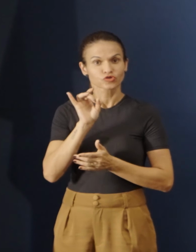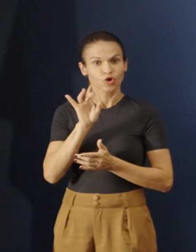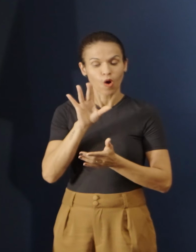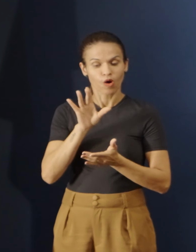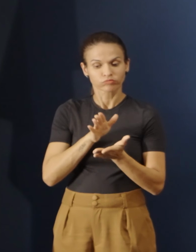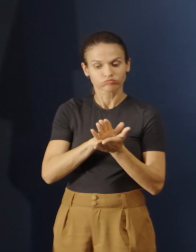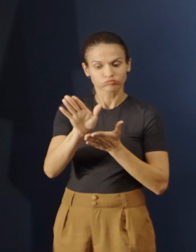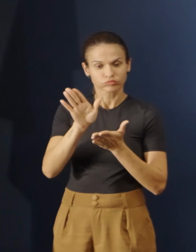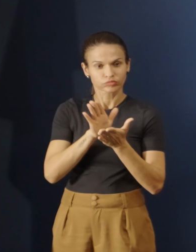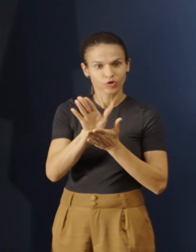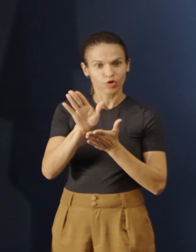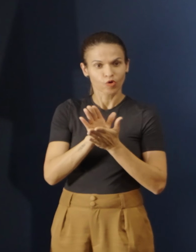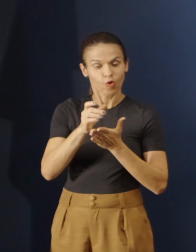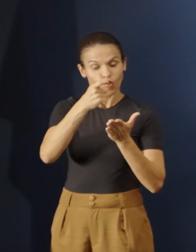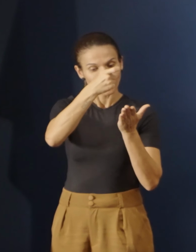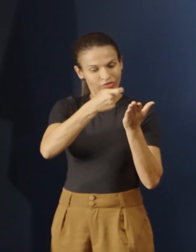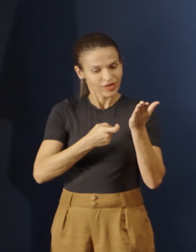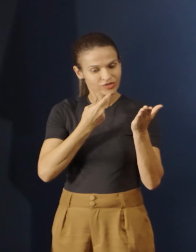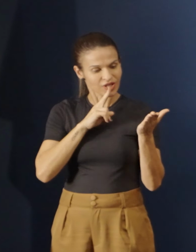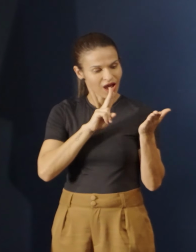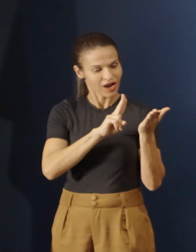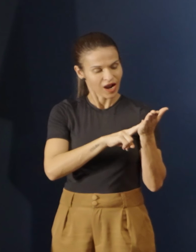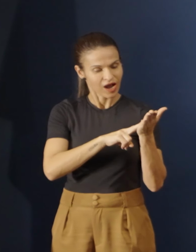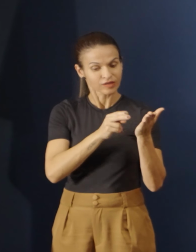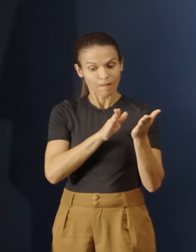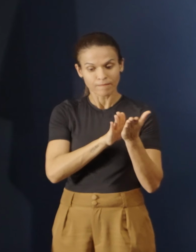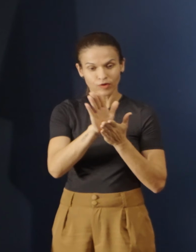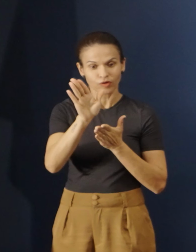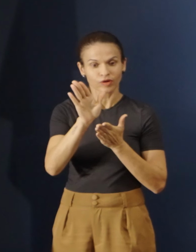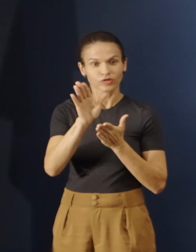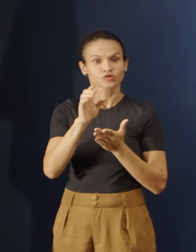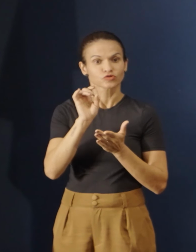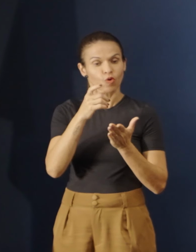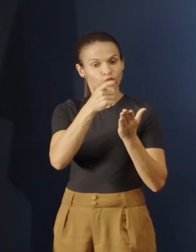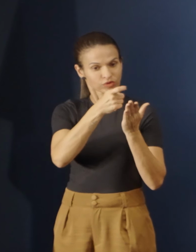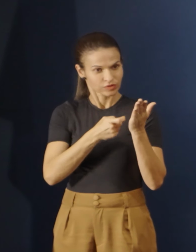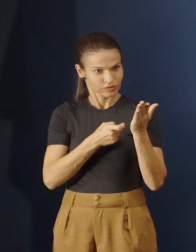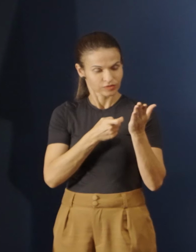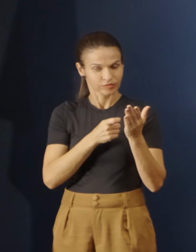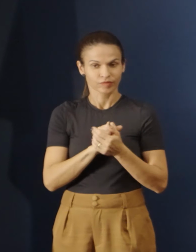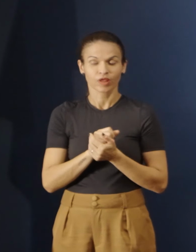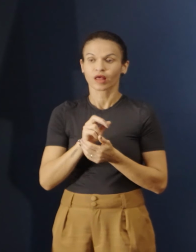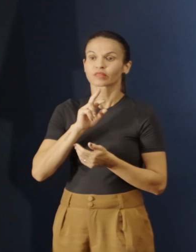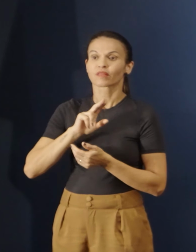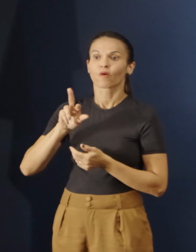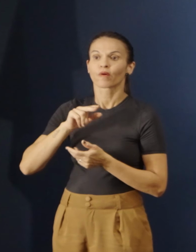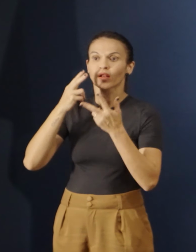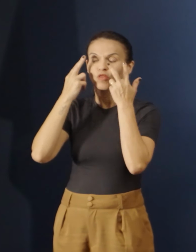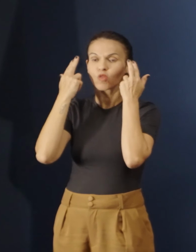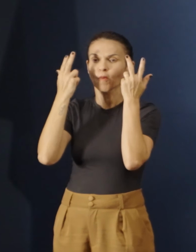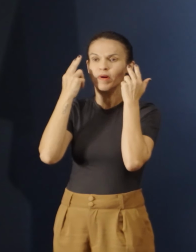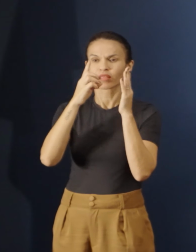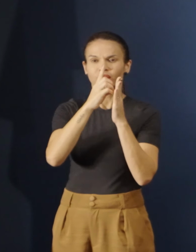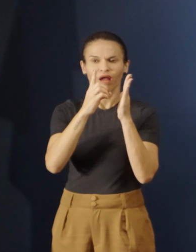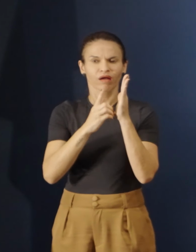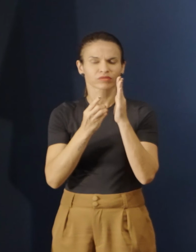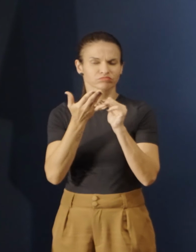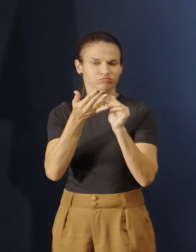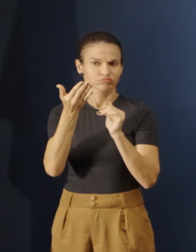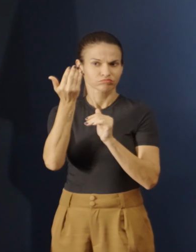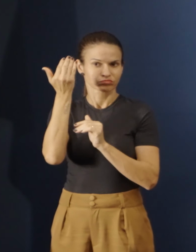publicando o texto da carta, ou seja, apenas publicando a epístola em si. Não era muito comum, décadas e décadas